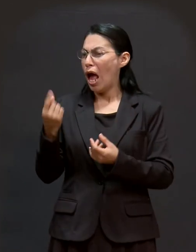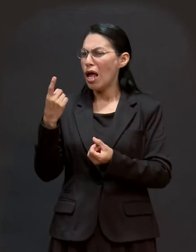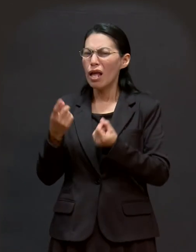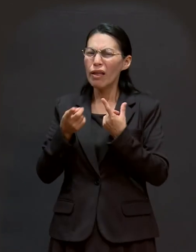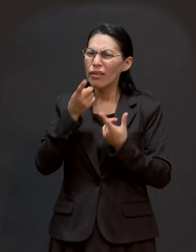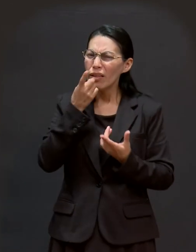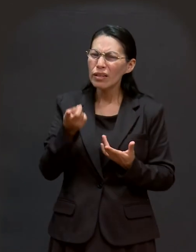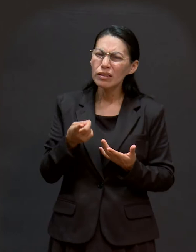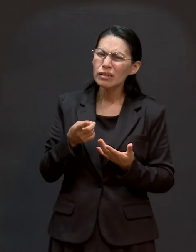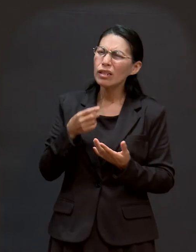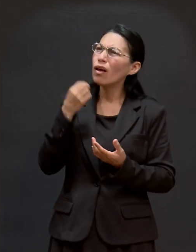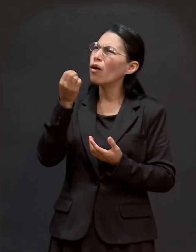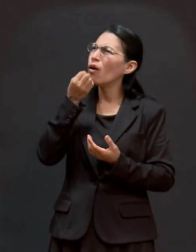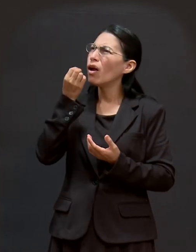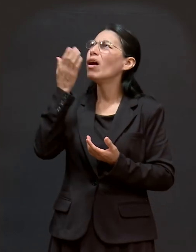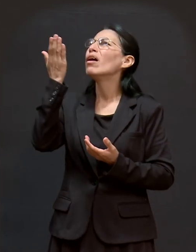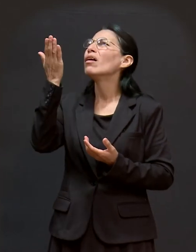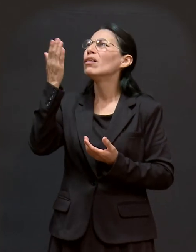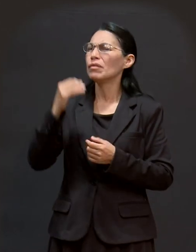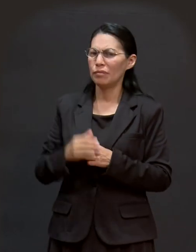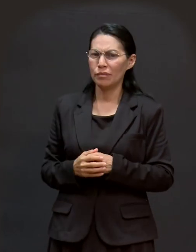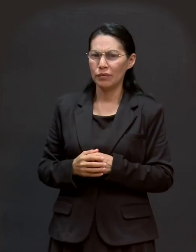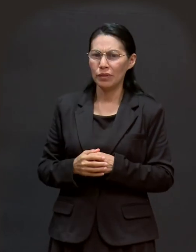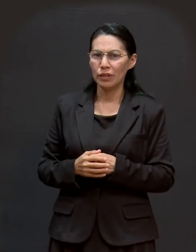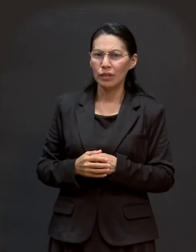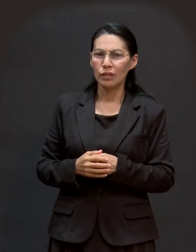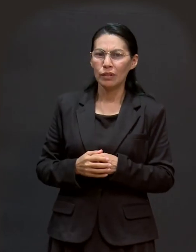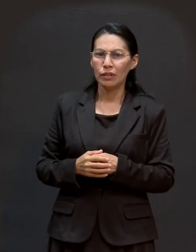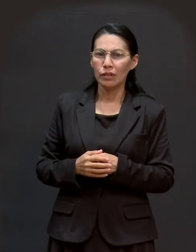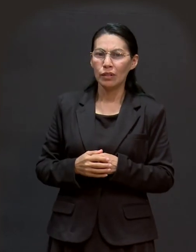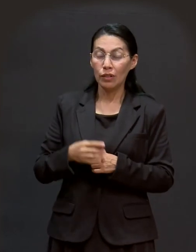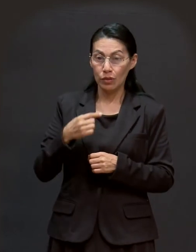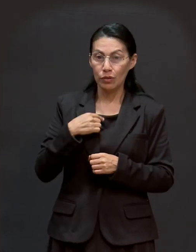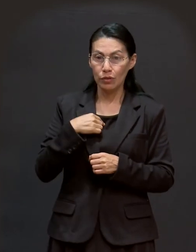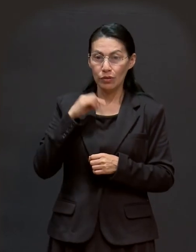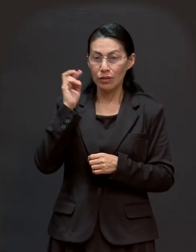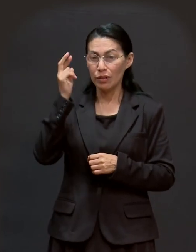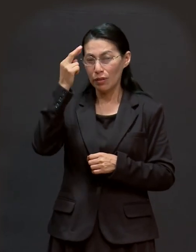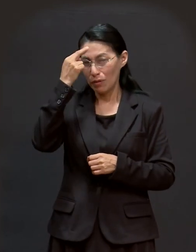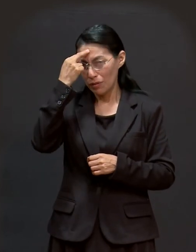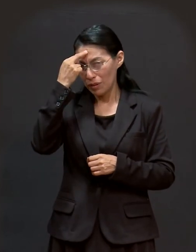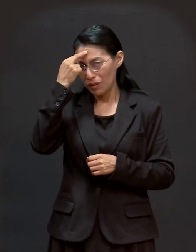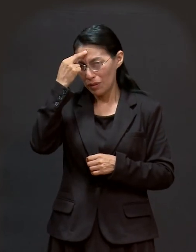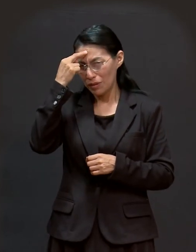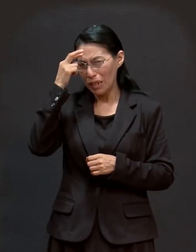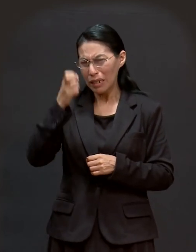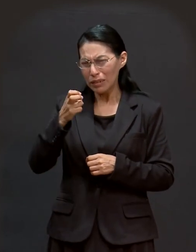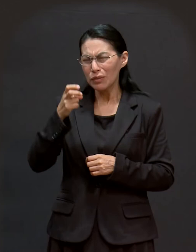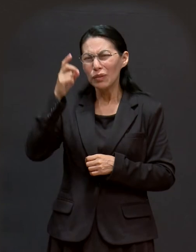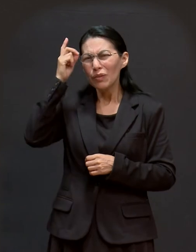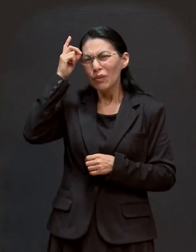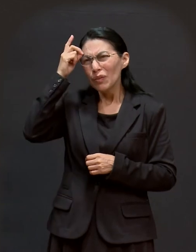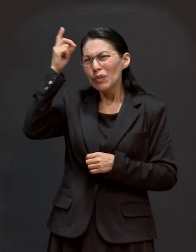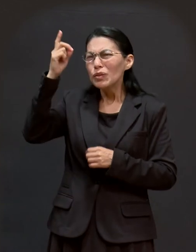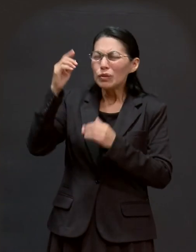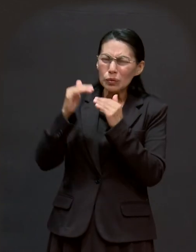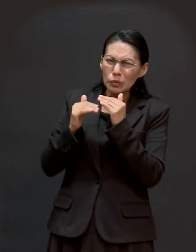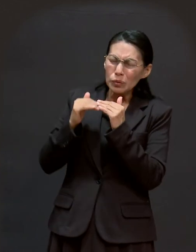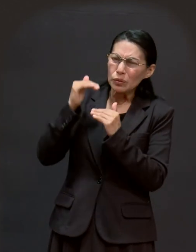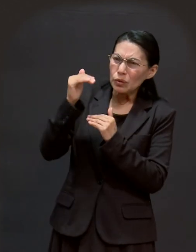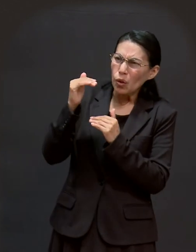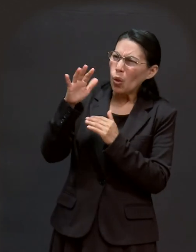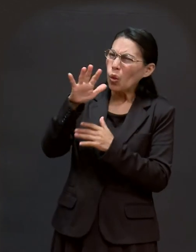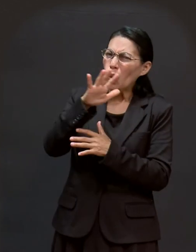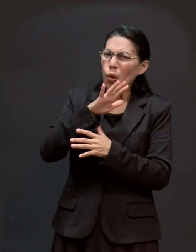en el área la capellanía cuando alguien te dice por qué no le pedimos a dios el capellán ya no recuerda eso no es el